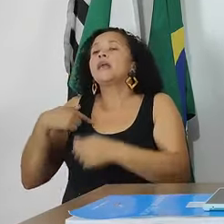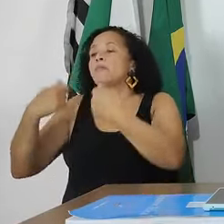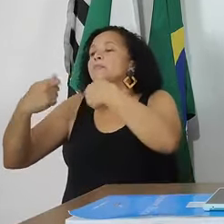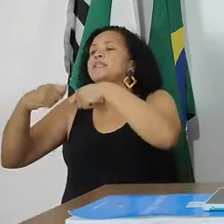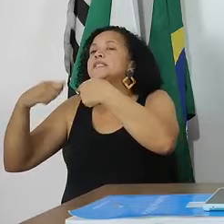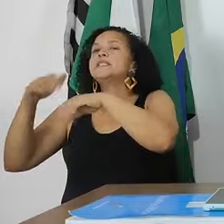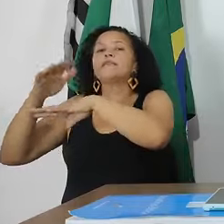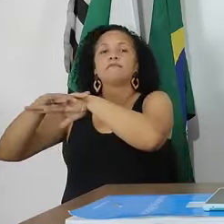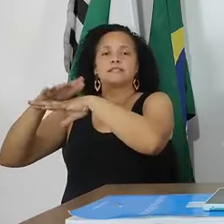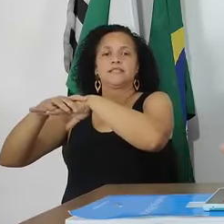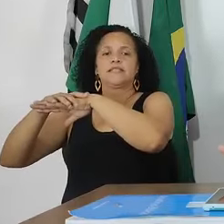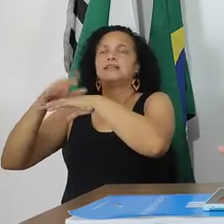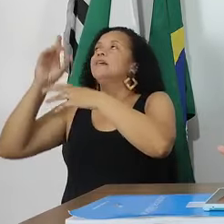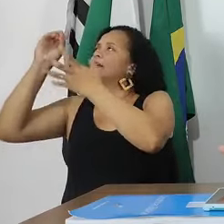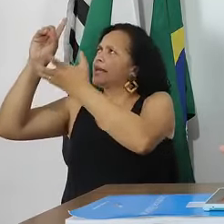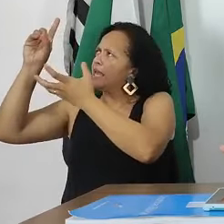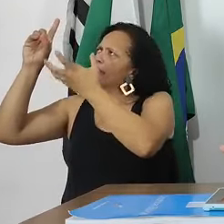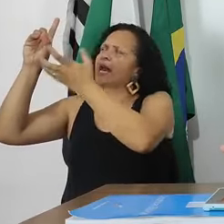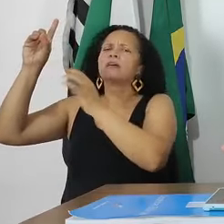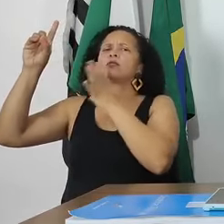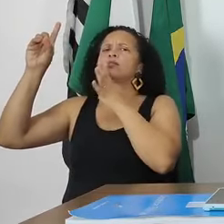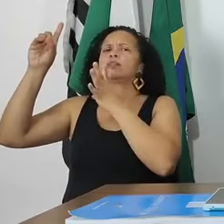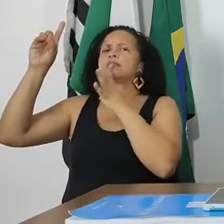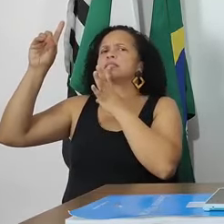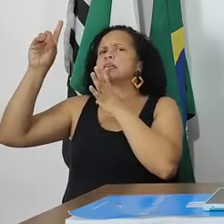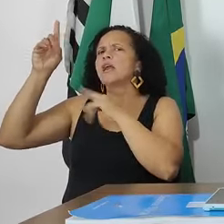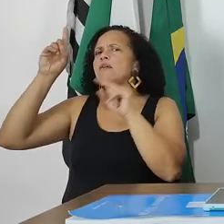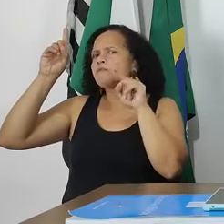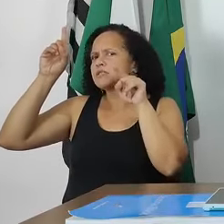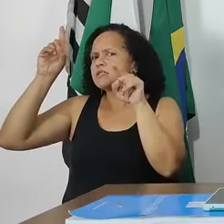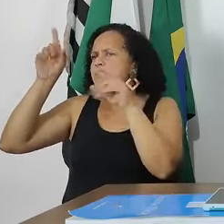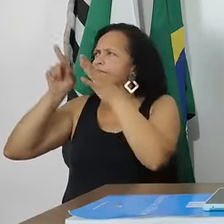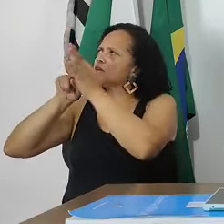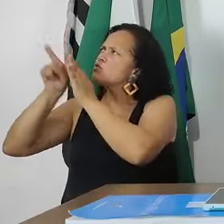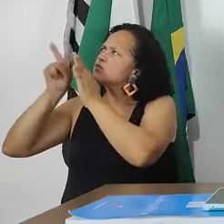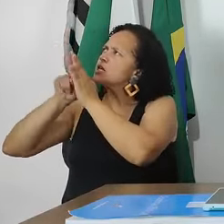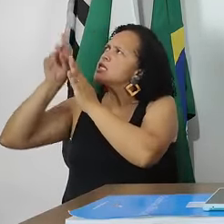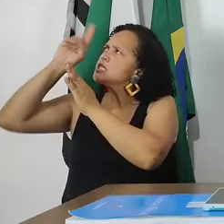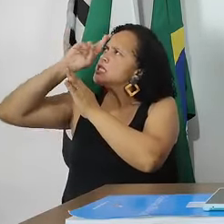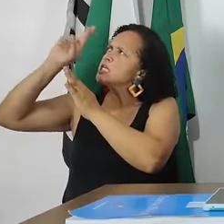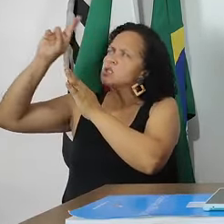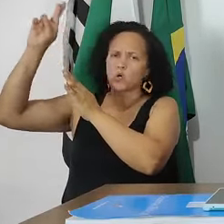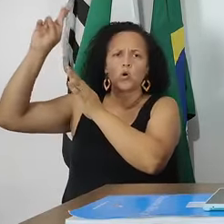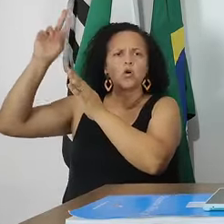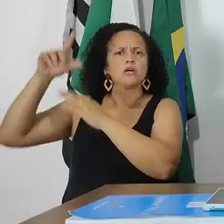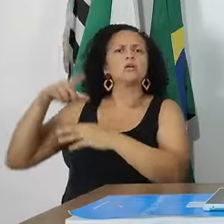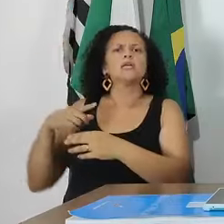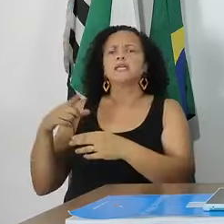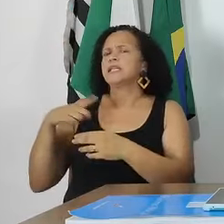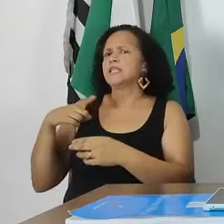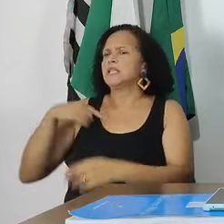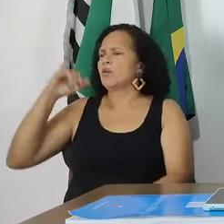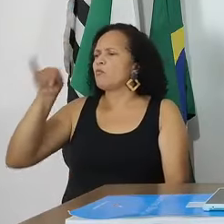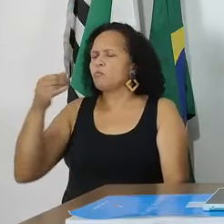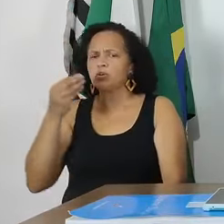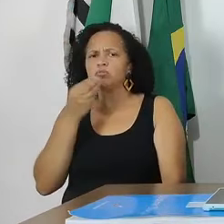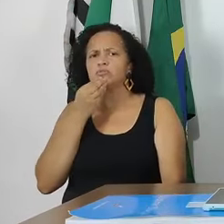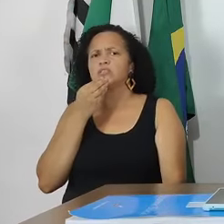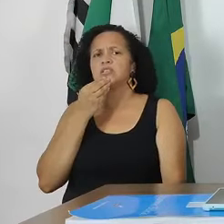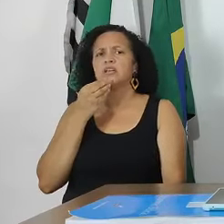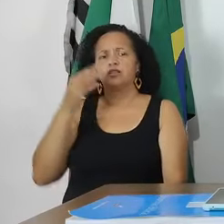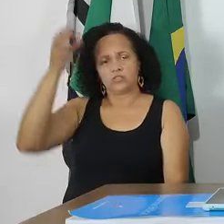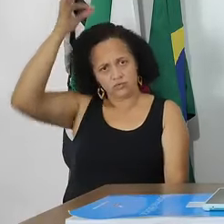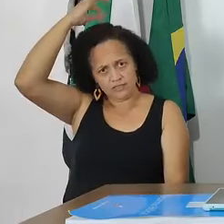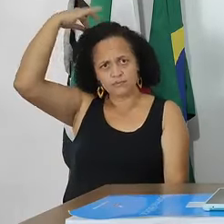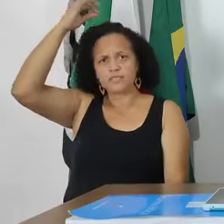quero conhecer. E você perguntando para o Senhor e dando oportunidade a Ele, o Espírito Santo, Ele vai revelar